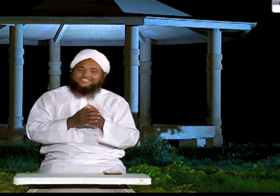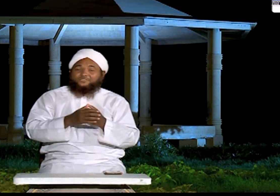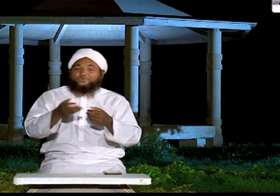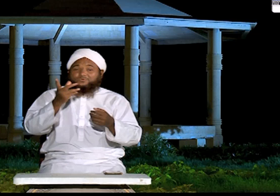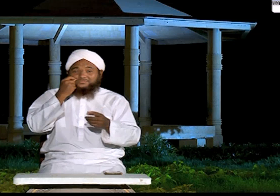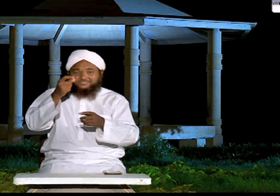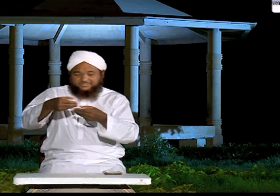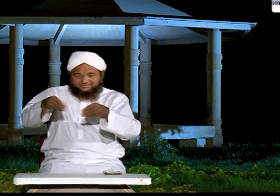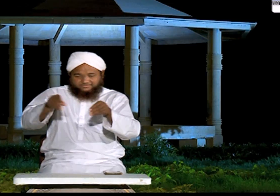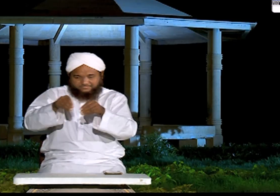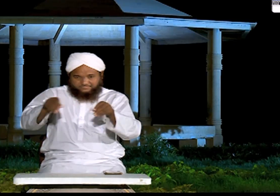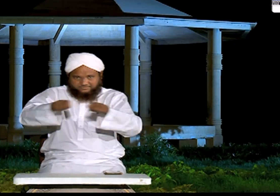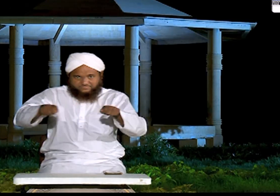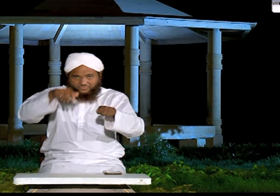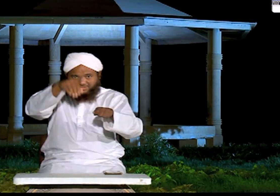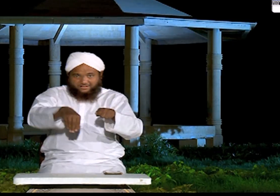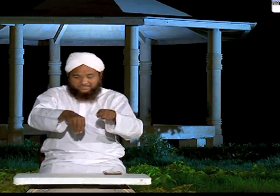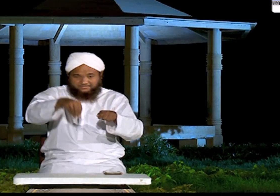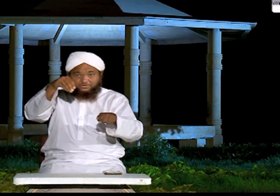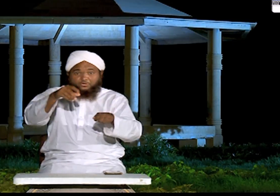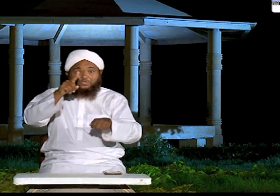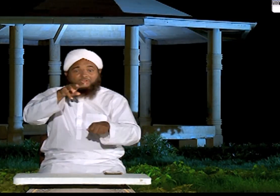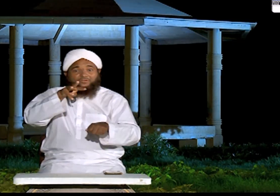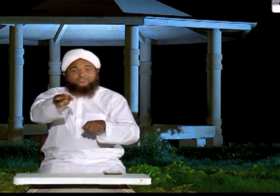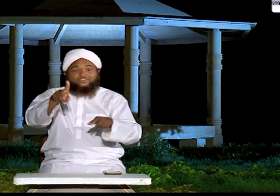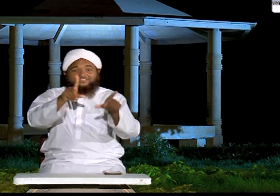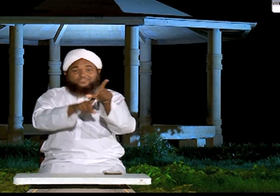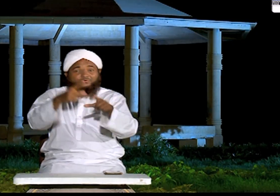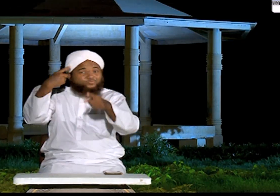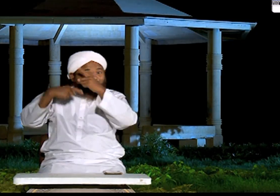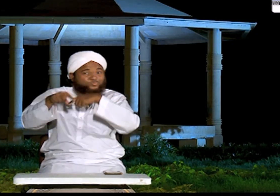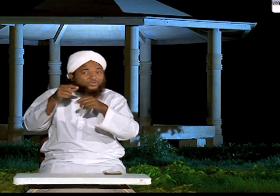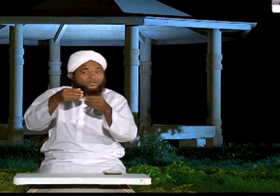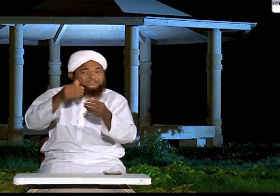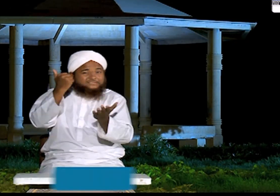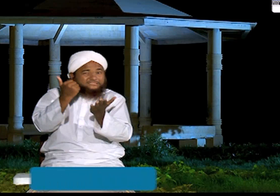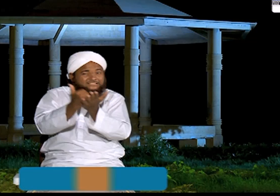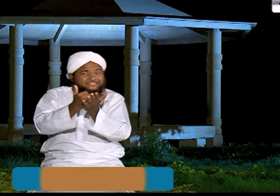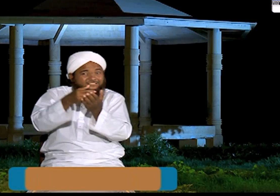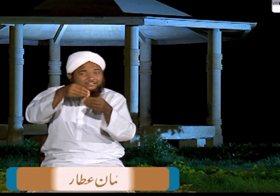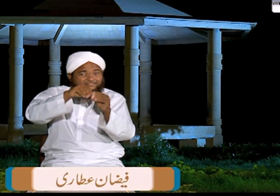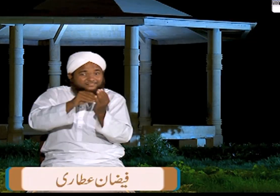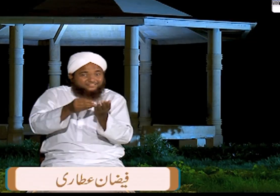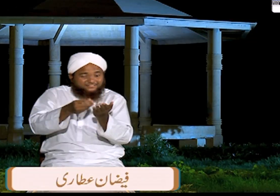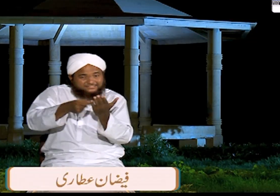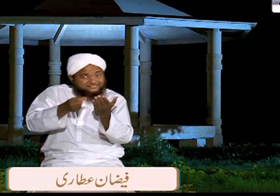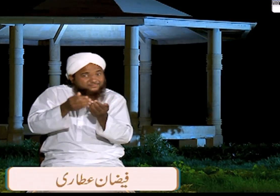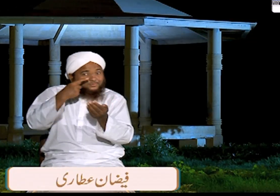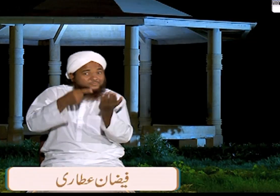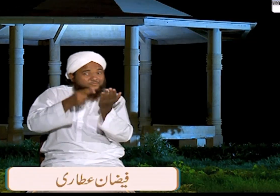تھیلہ کھولا اور تبع بادشاہ کا تقریباً ایک ہزار سال پرانا مہر لگا ہوا خط بارگاہ رسالت میں پیش